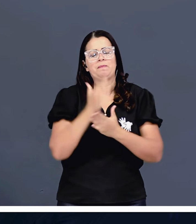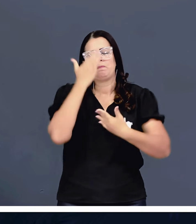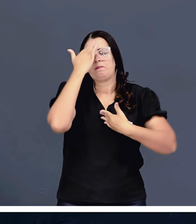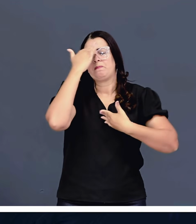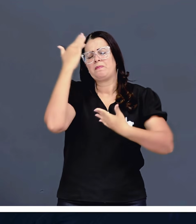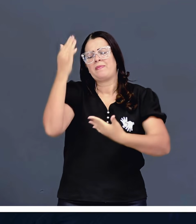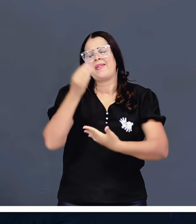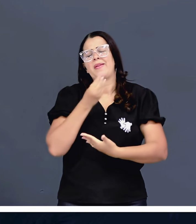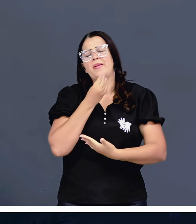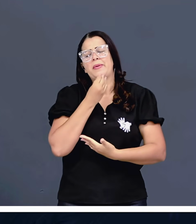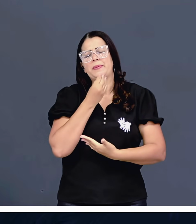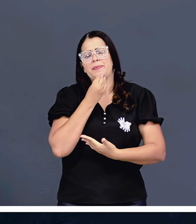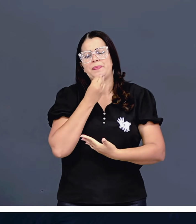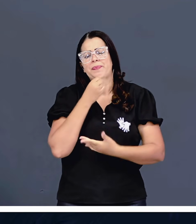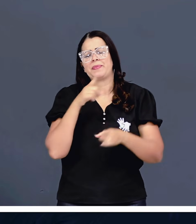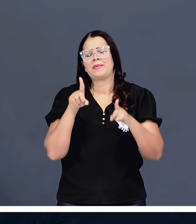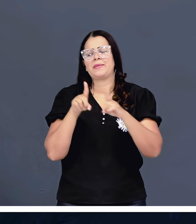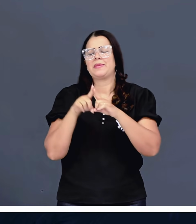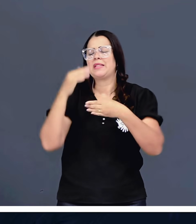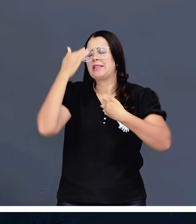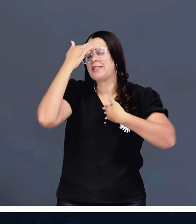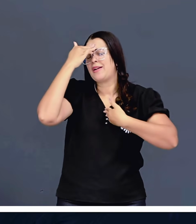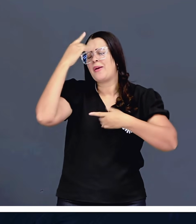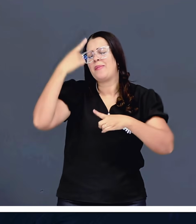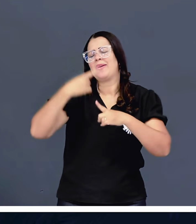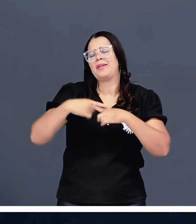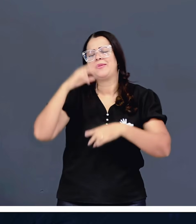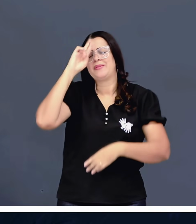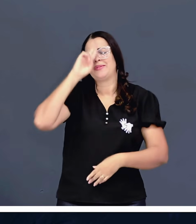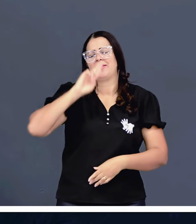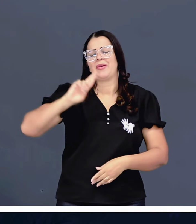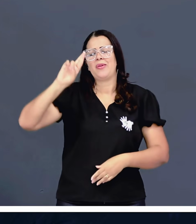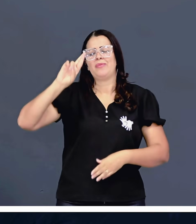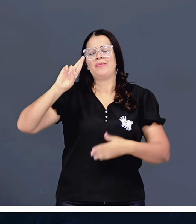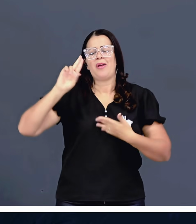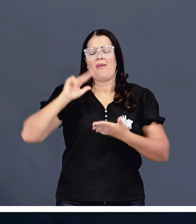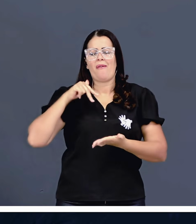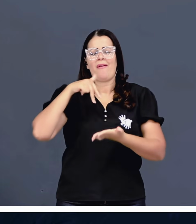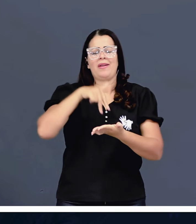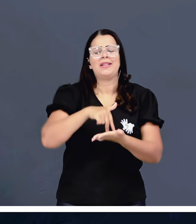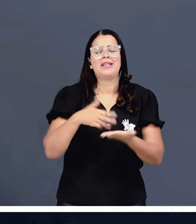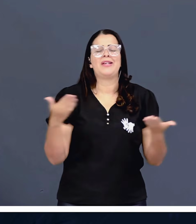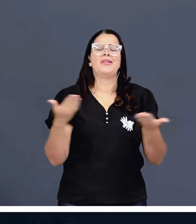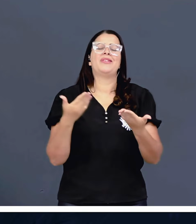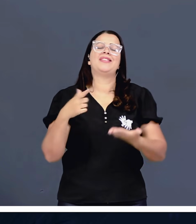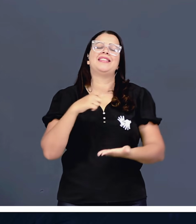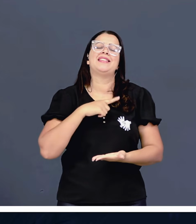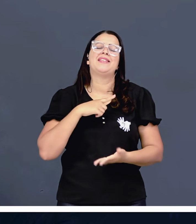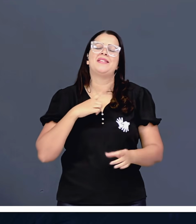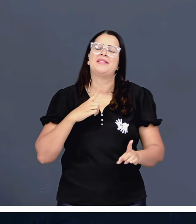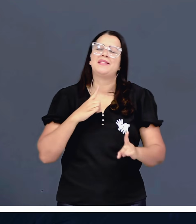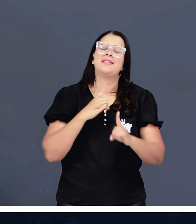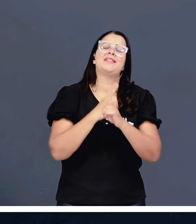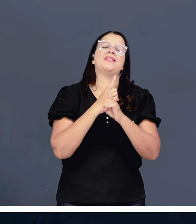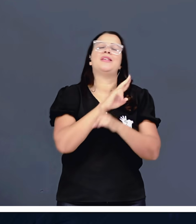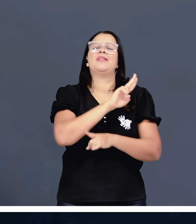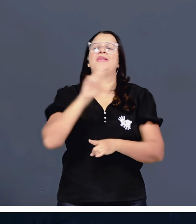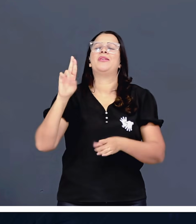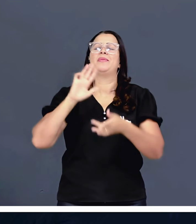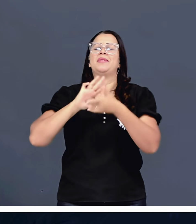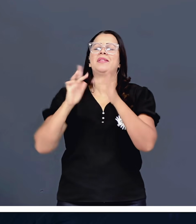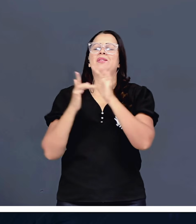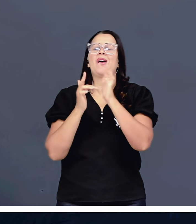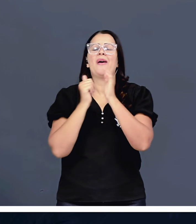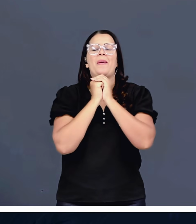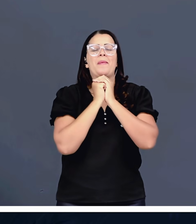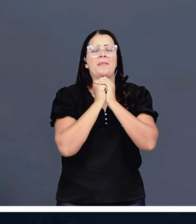essa oportunidade. Te agradecemos porque o Senhor nos colocou aqui. E hoje, meu Deus, temos esse encontro. Em nome de